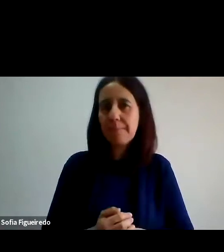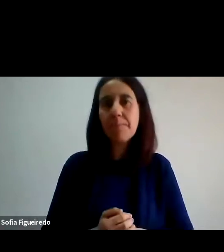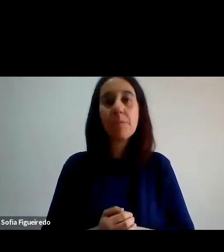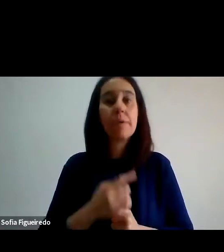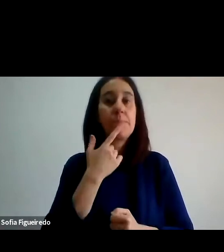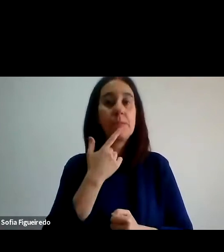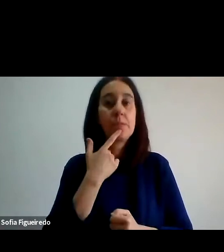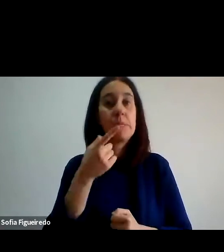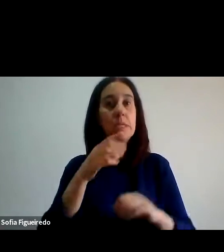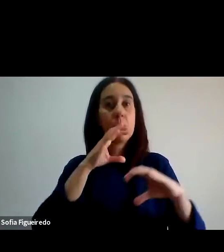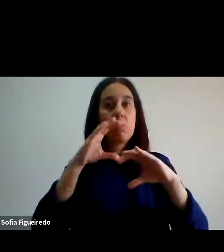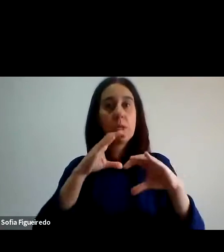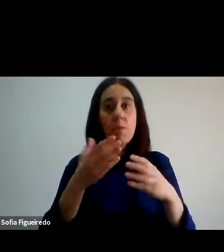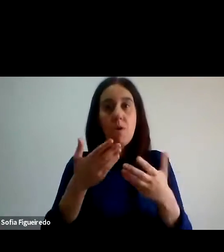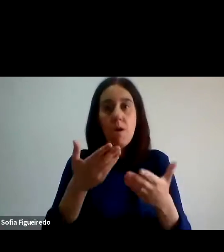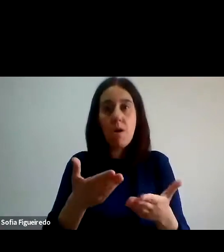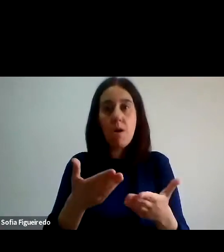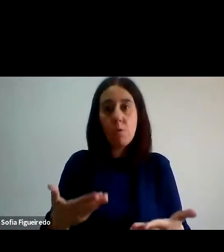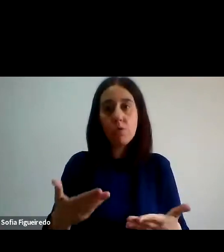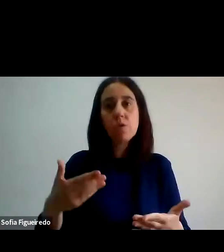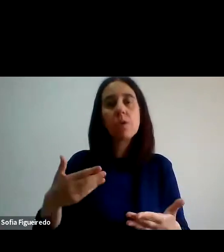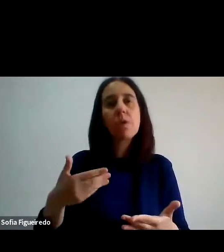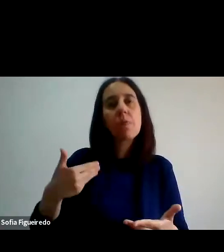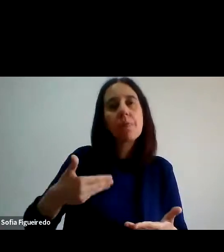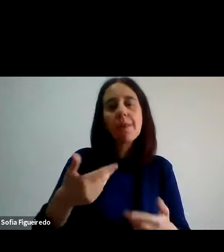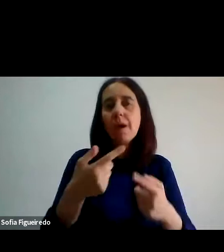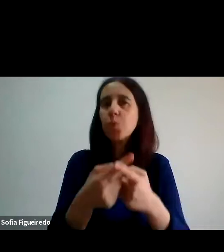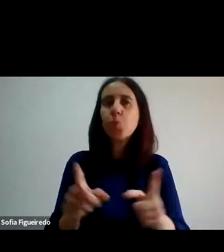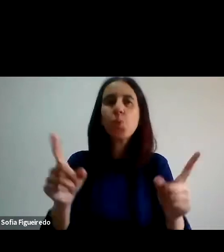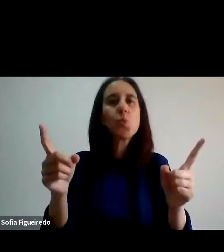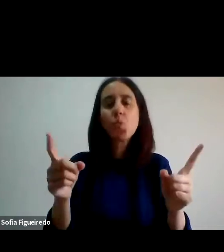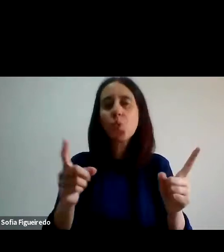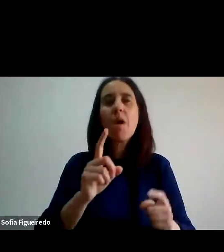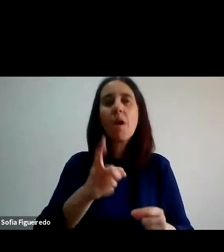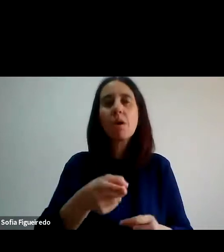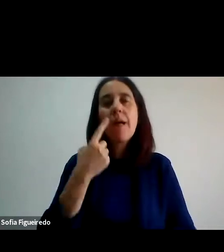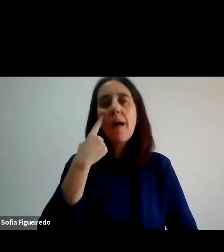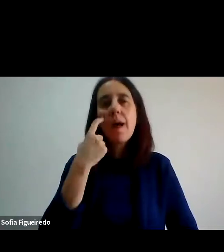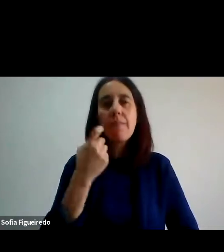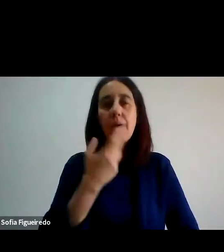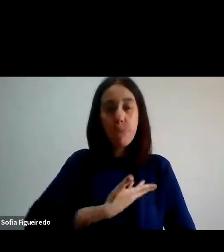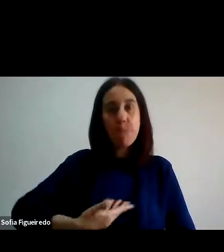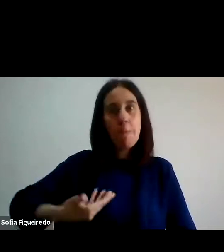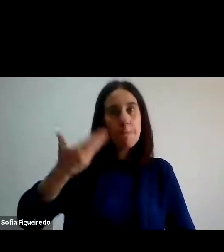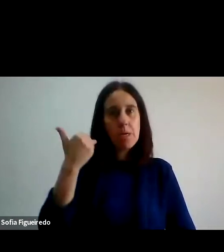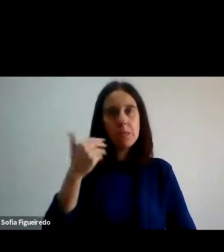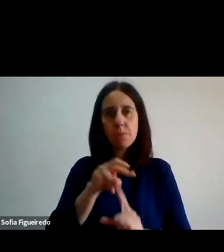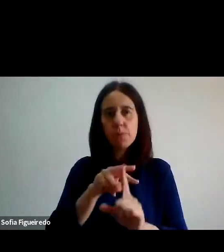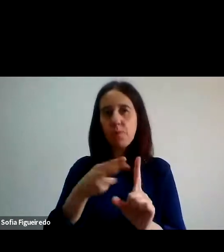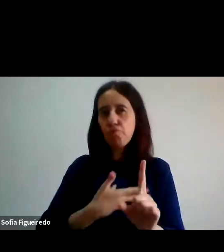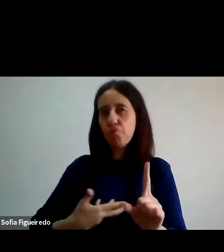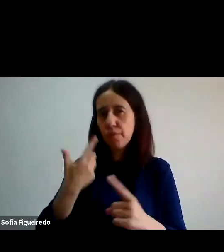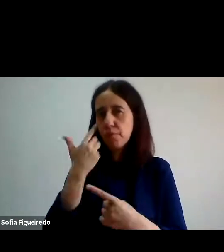que a comunicação tem hoje em dia é muito distinto do papel, se calhar, mais tradicional, numa perspectiva que eu vou mostrar um bocadinho